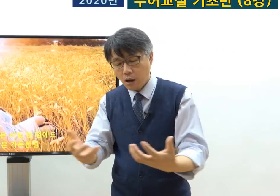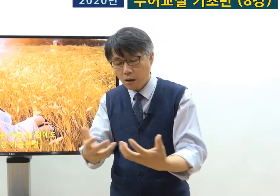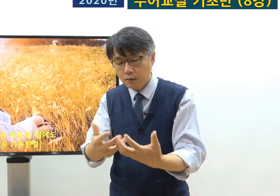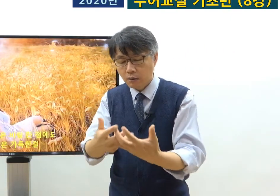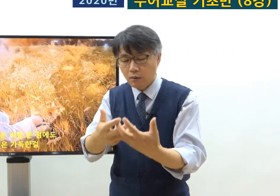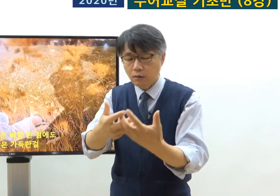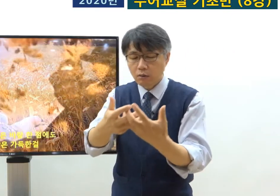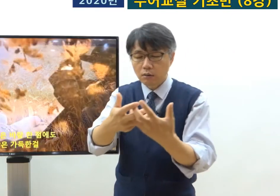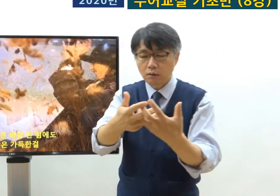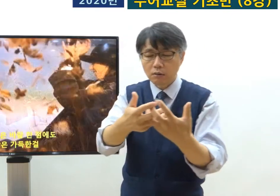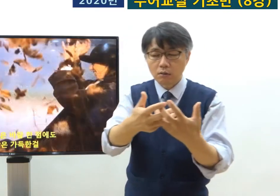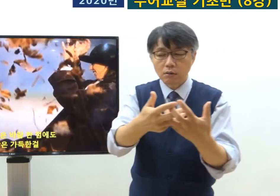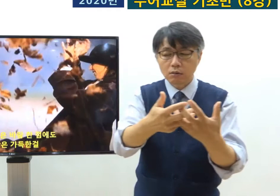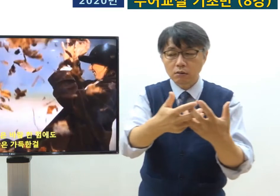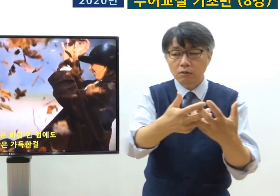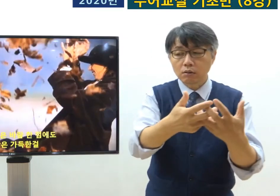가득한 곳